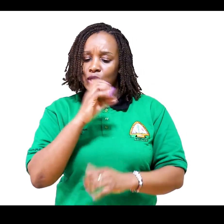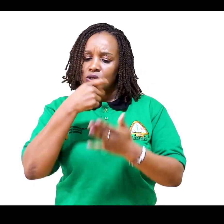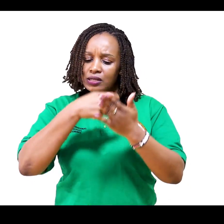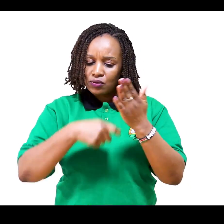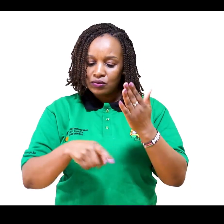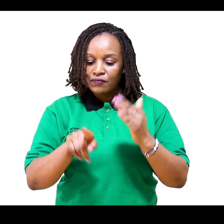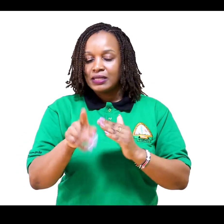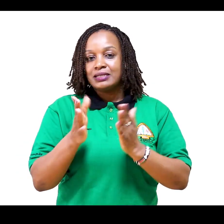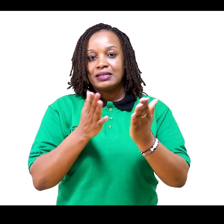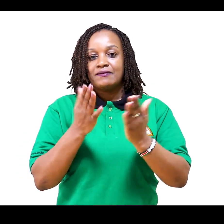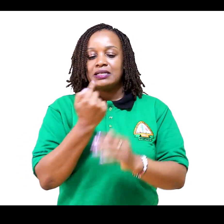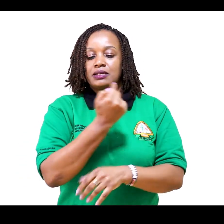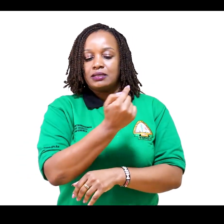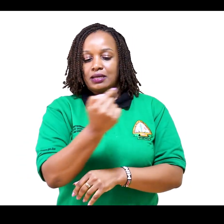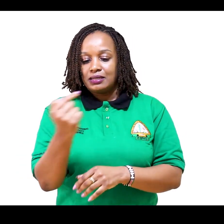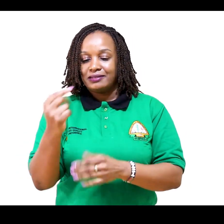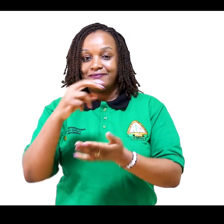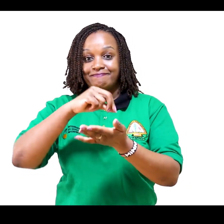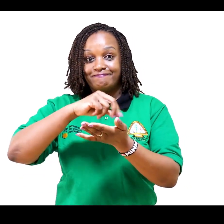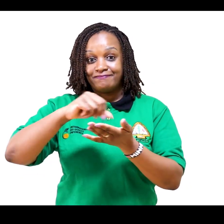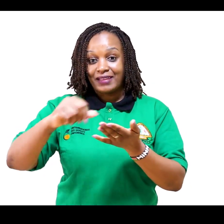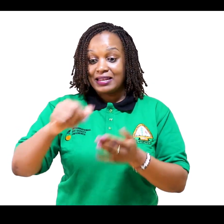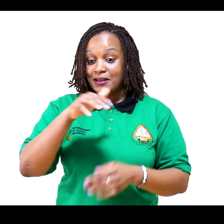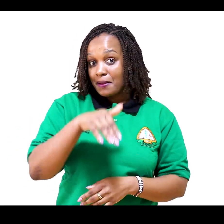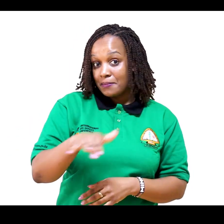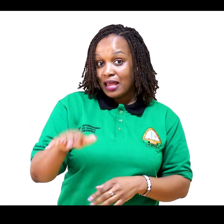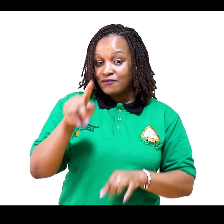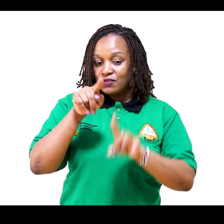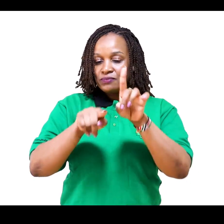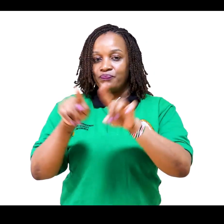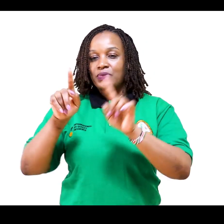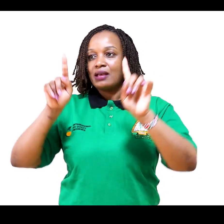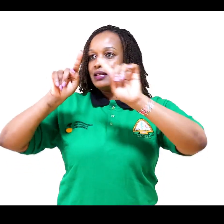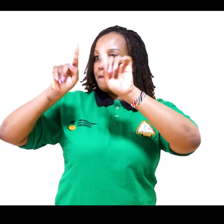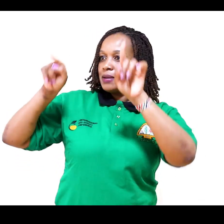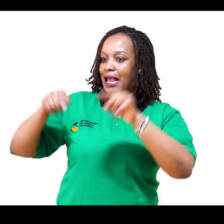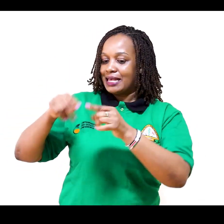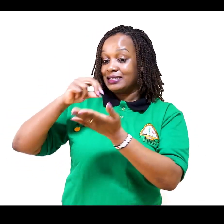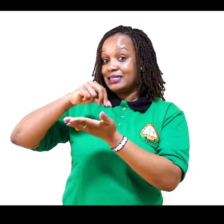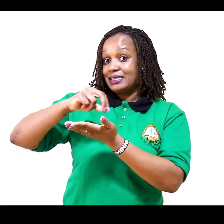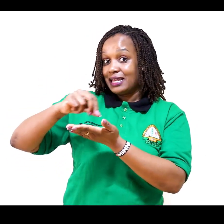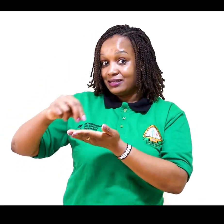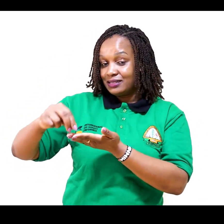ya huduma hii ni kulingana na kanuni za mbegu na aina za mimea mbegu za